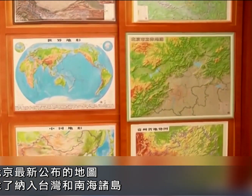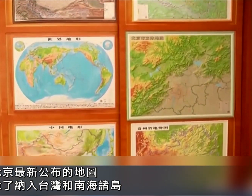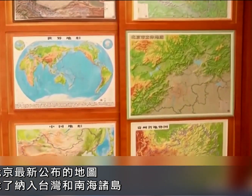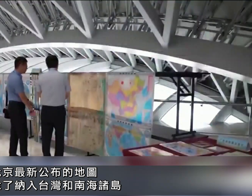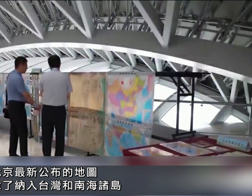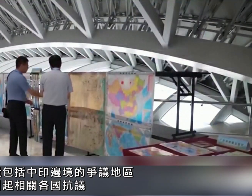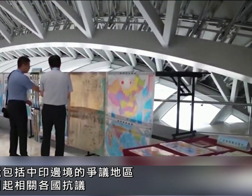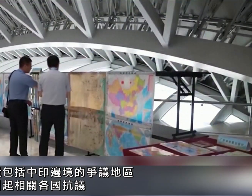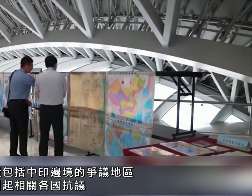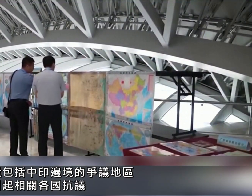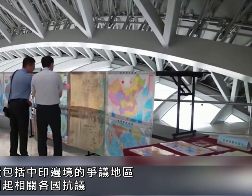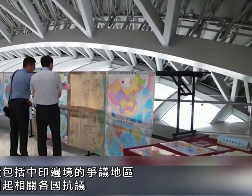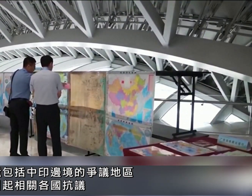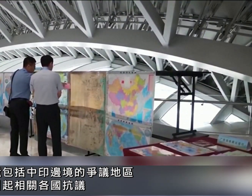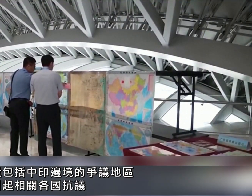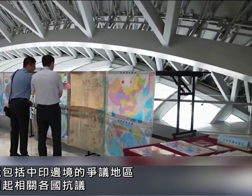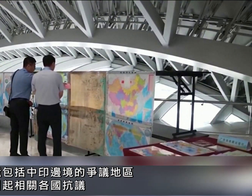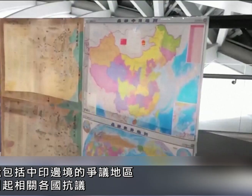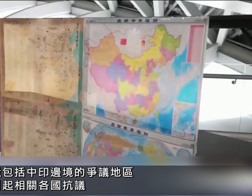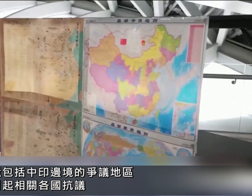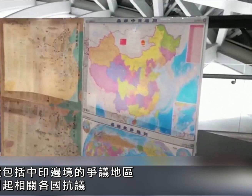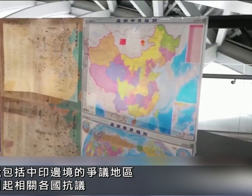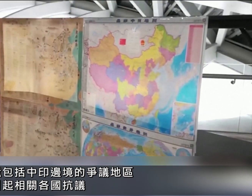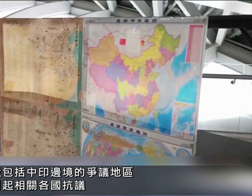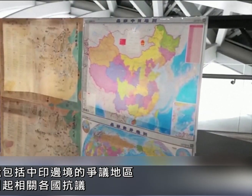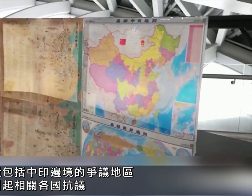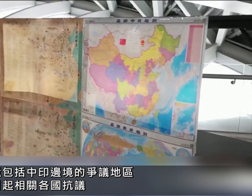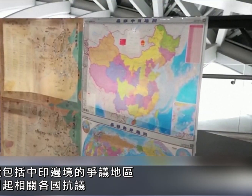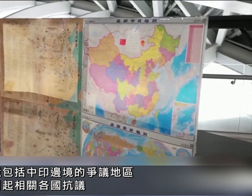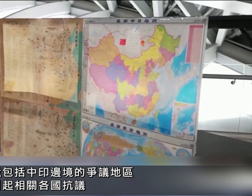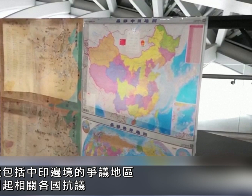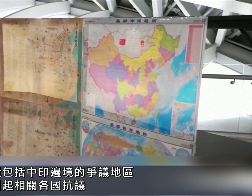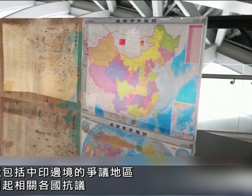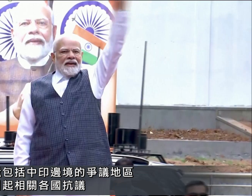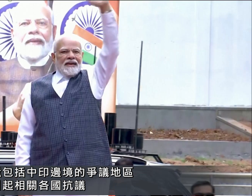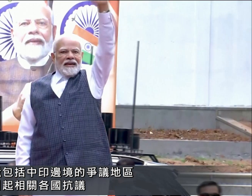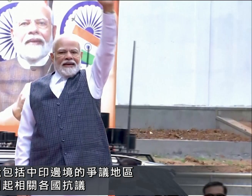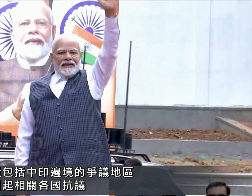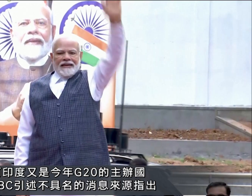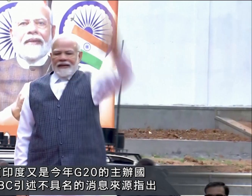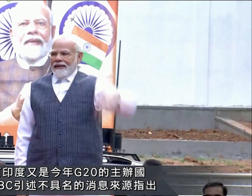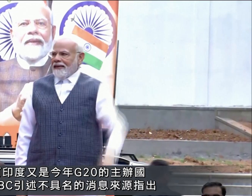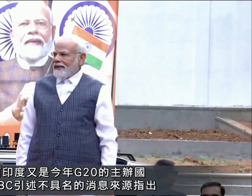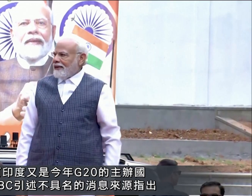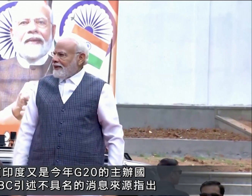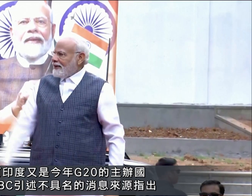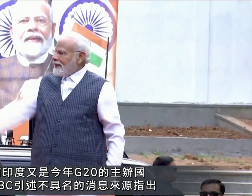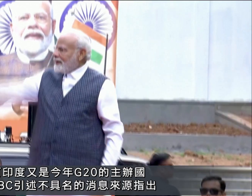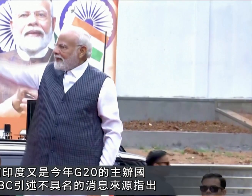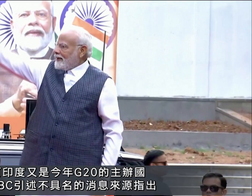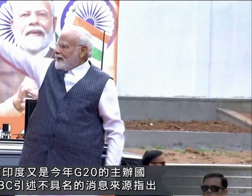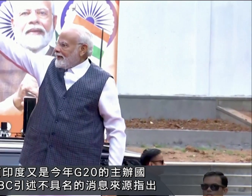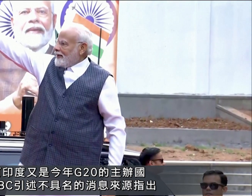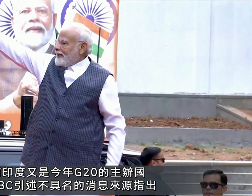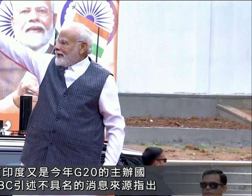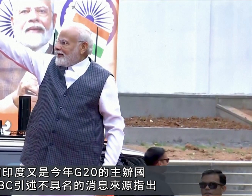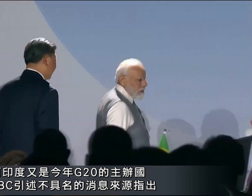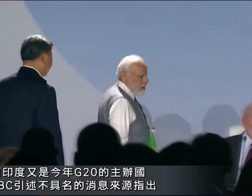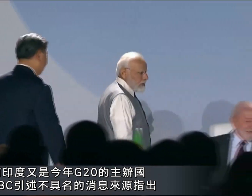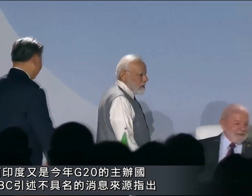岛，还包括中印边境的争议地区，引起相关各国抗议。而印度又是今年 G20 的主办国。 BBC 引